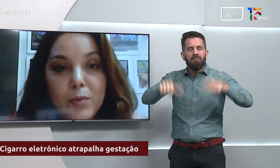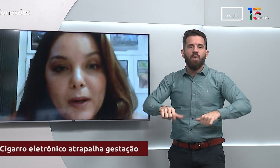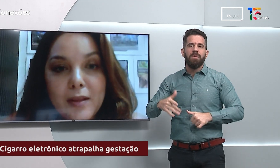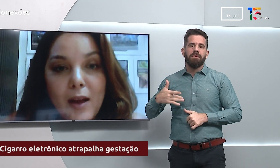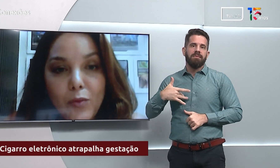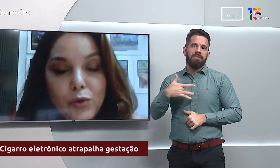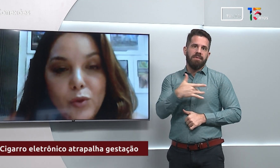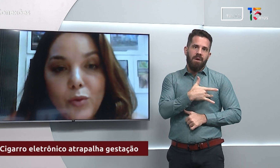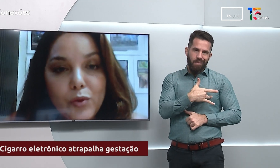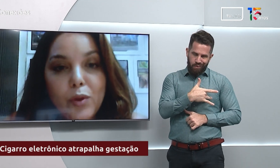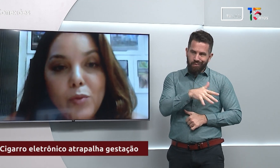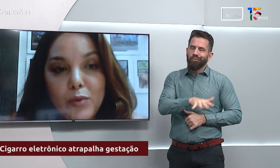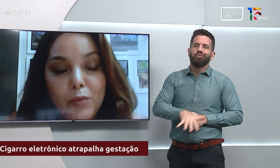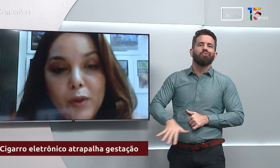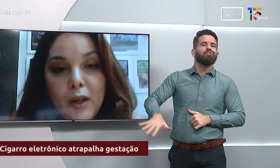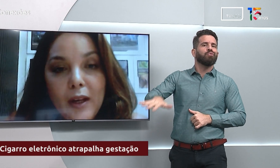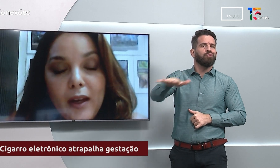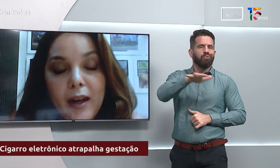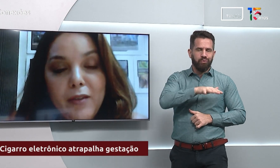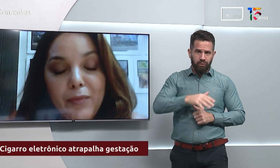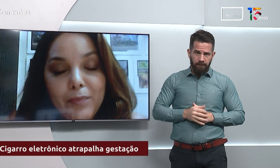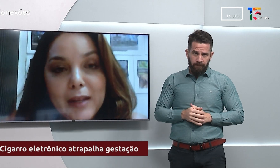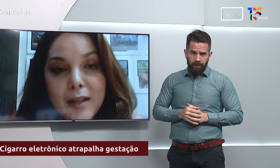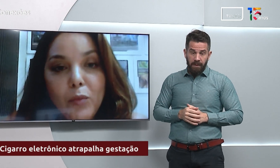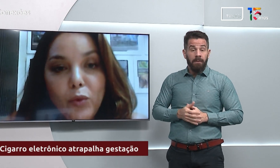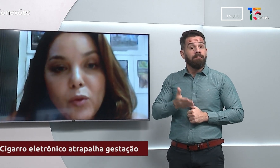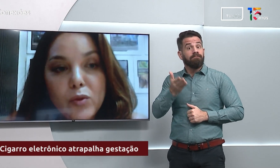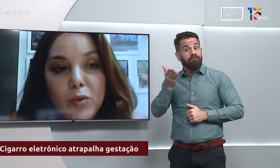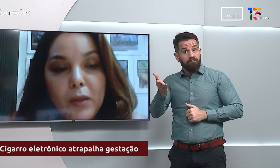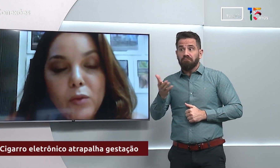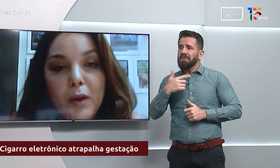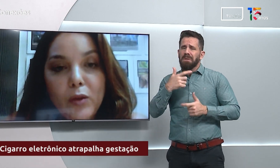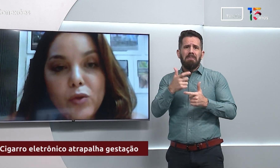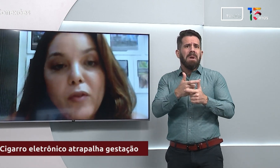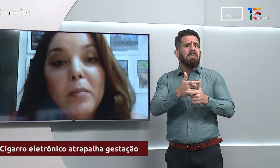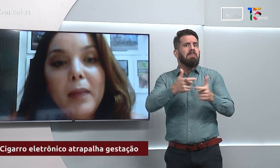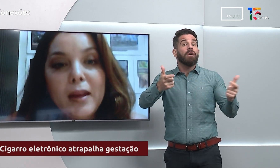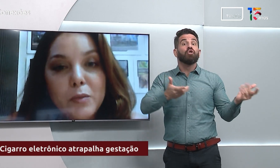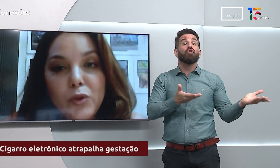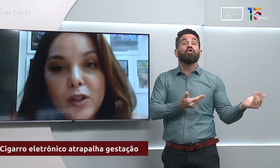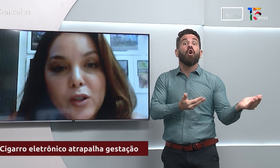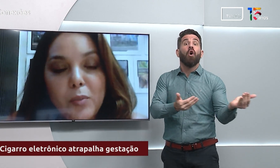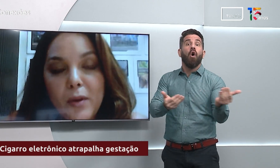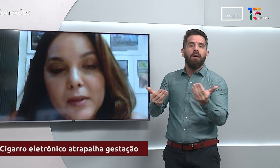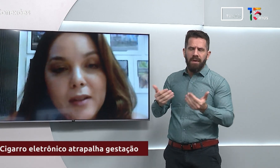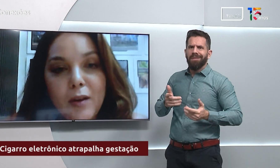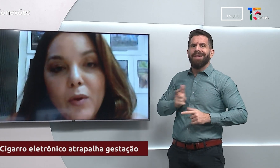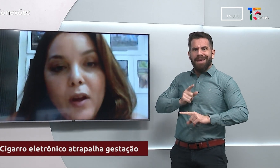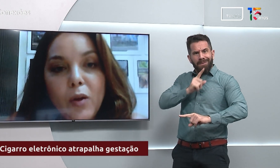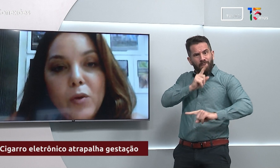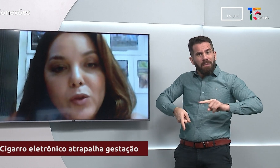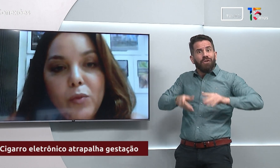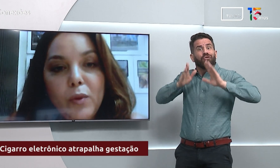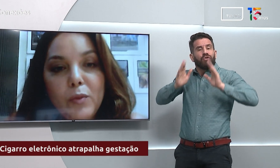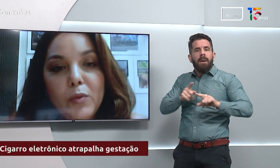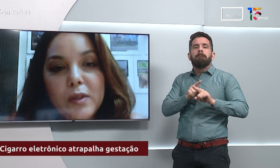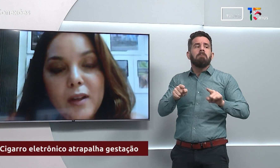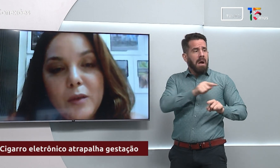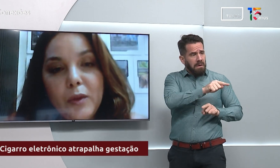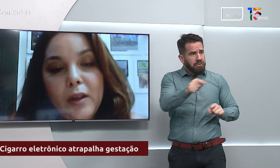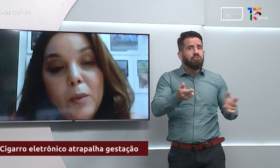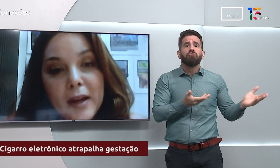com um rótulo de menos nicotina, com menos efeitos colaterais, e na verdade o que se